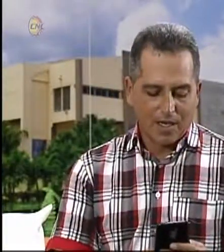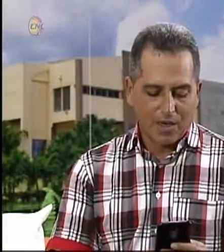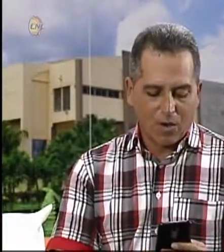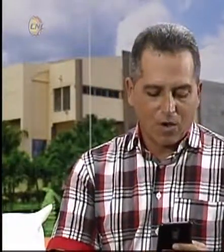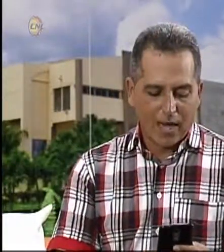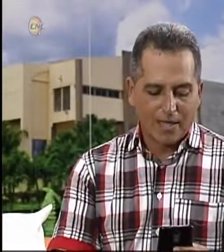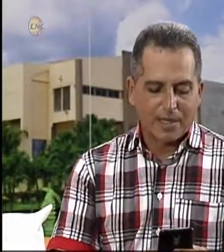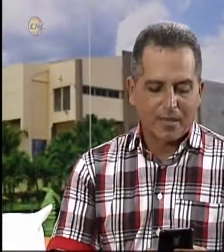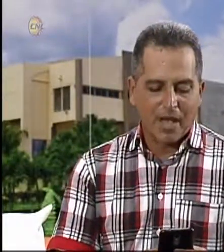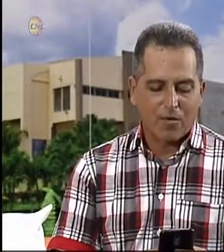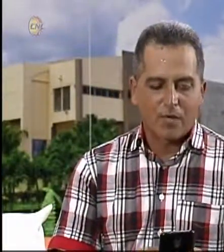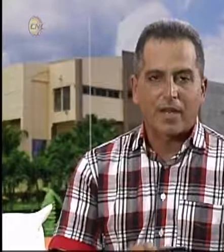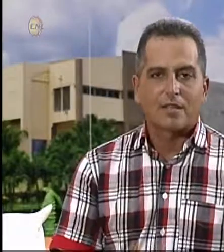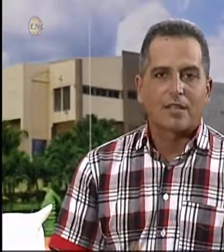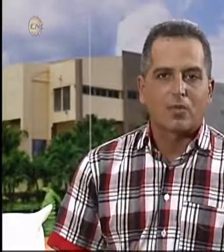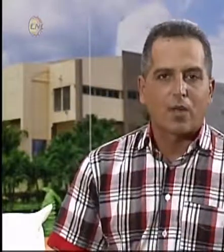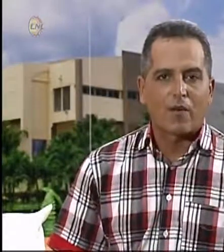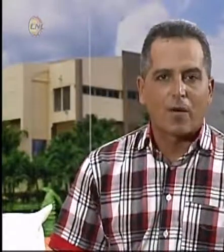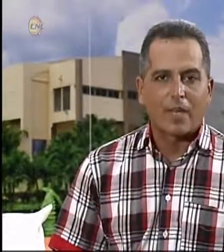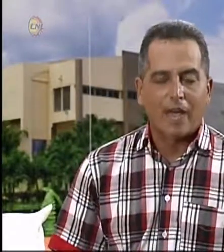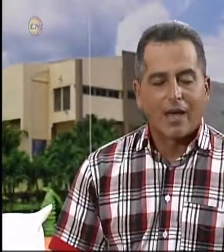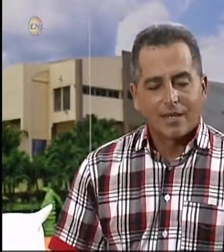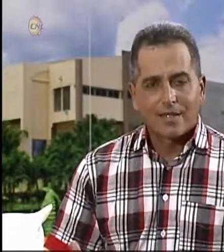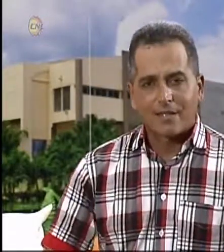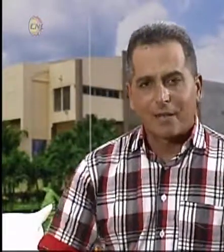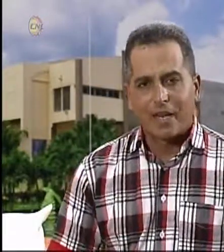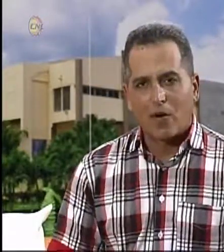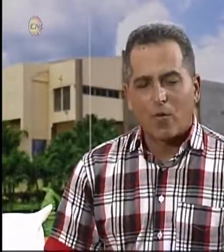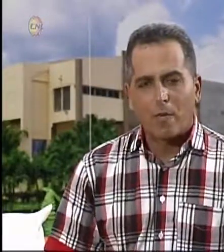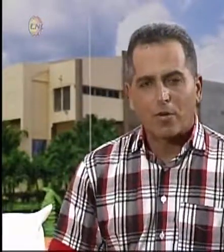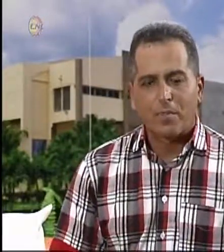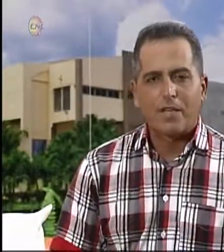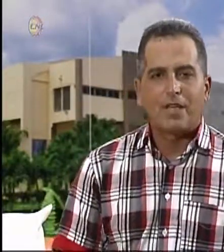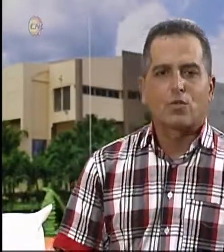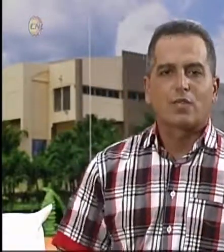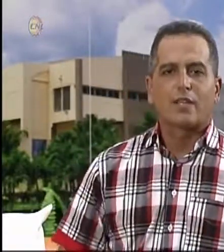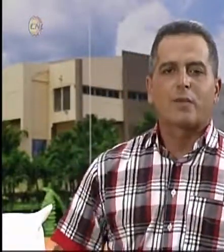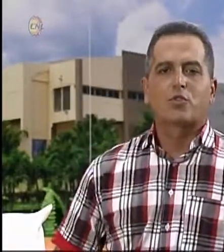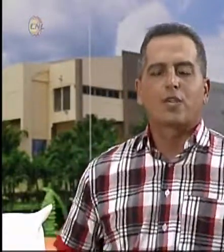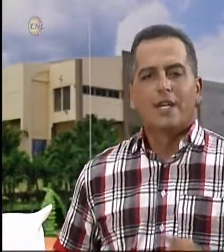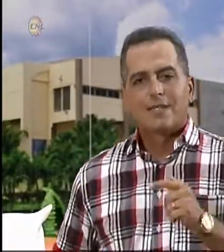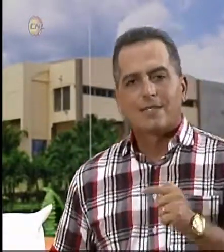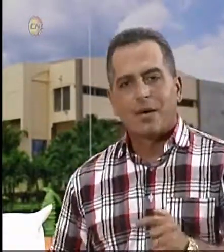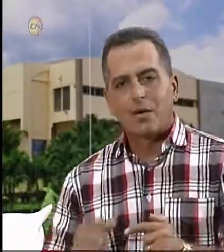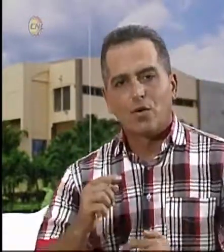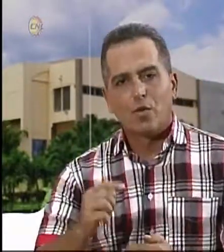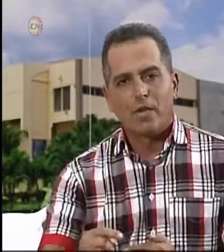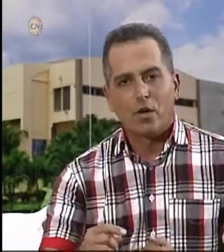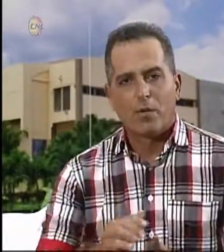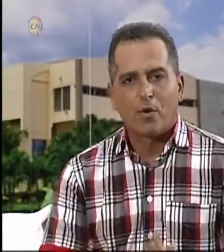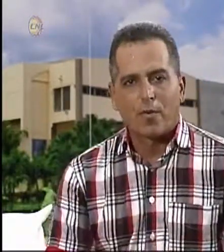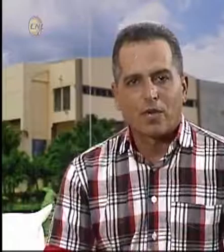Olga y también a nombre de toda la familia. De esta manera nos vamos despidiendo. Tendremos sábado